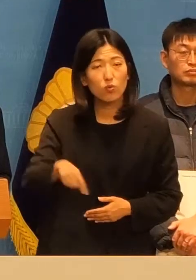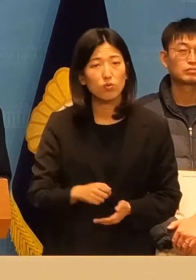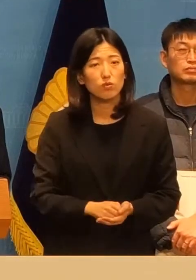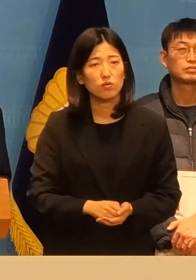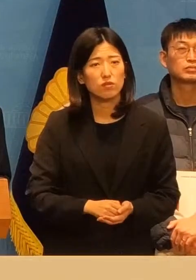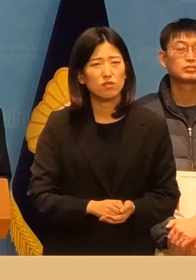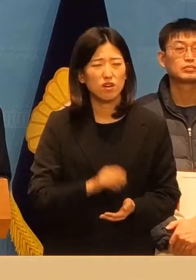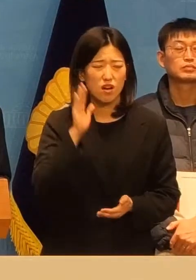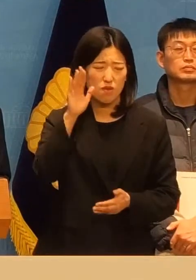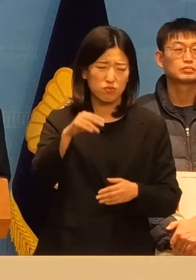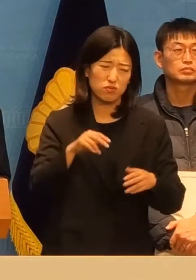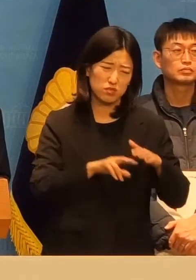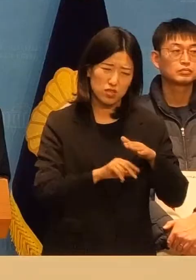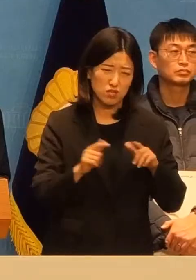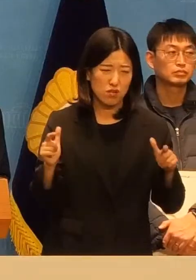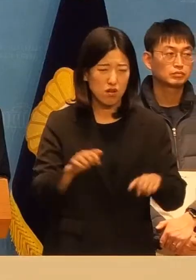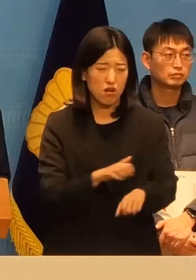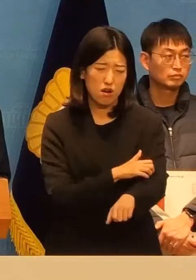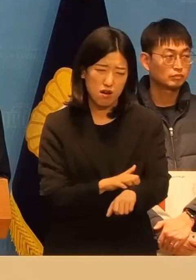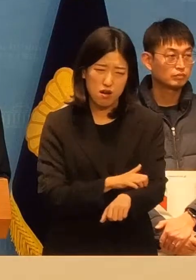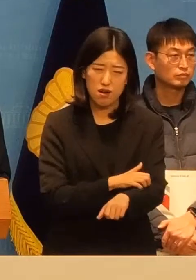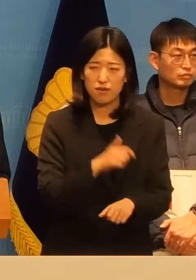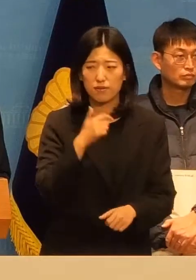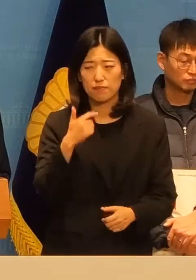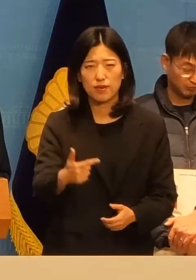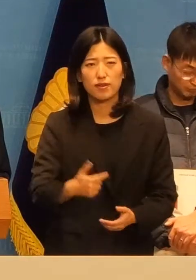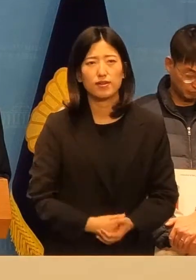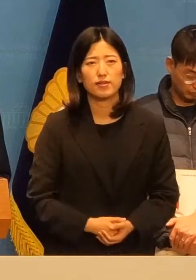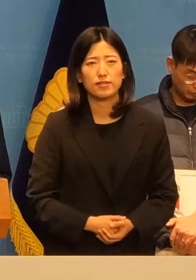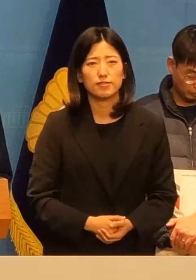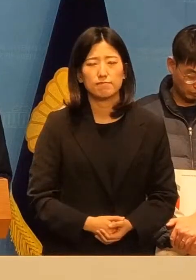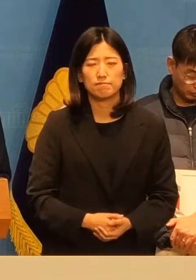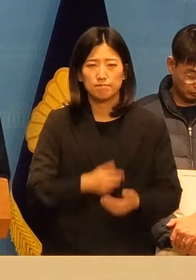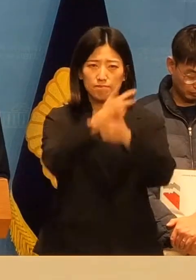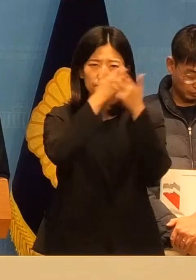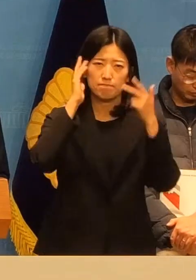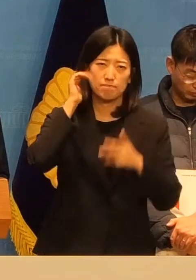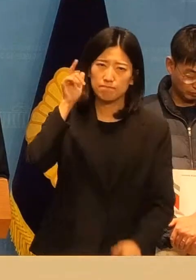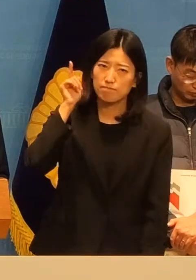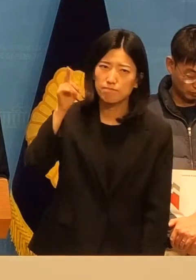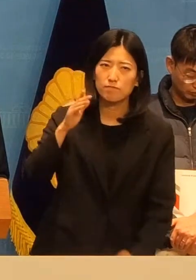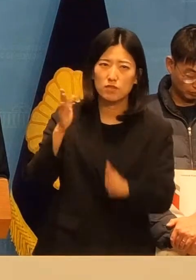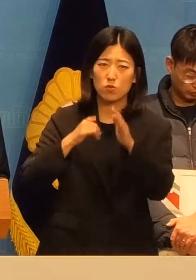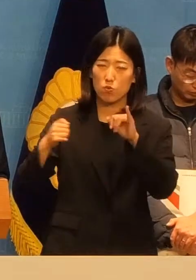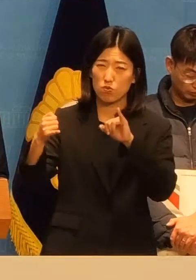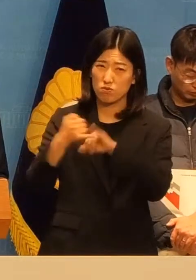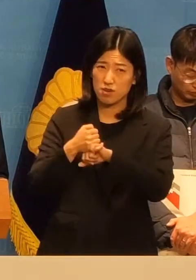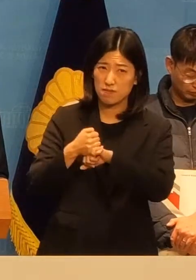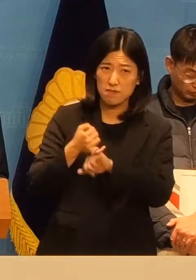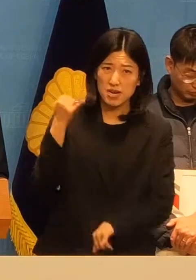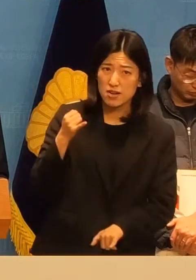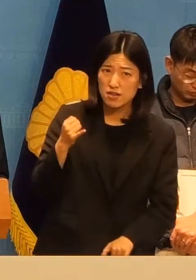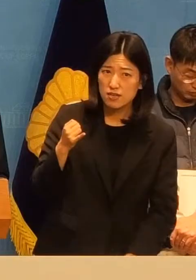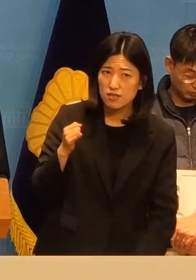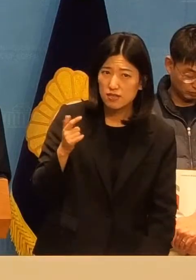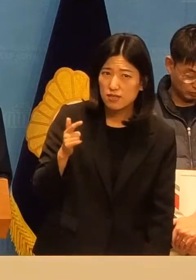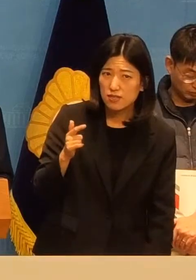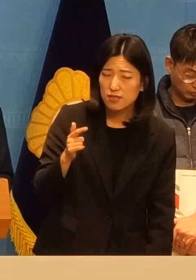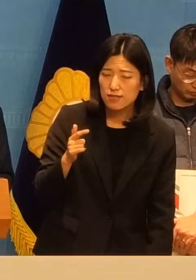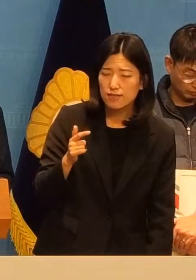장기적 불편으로 밀어넣는가? 이재명 대통령의 공약 파기가 아닌지 묻고 싶다.